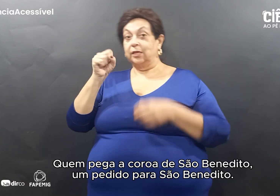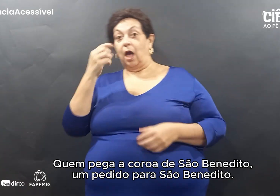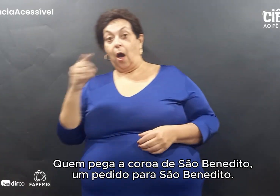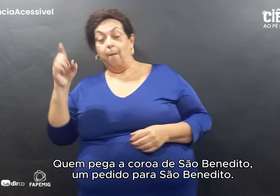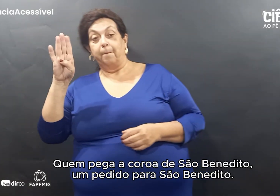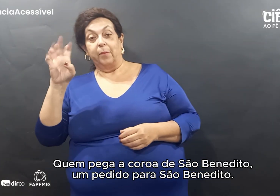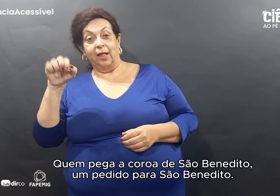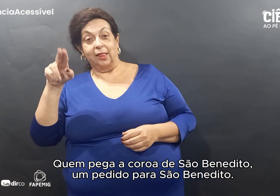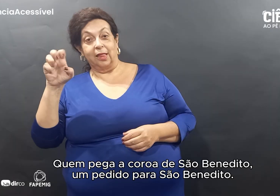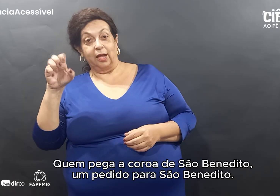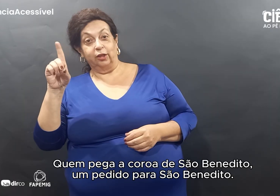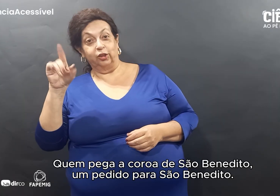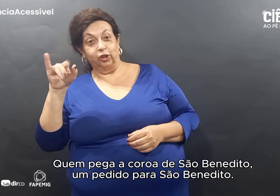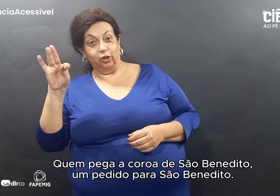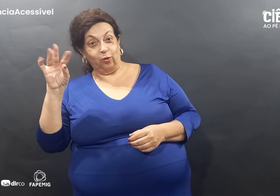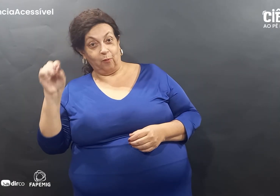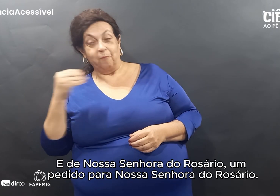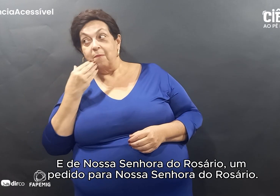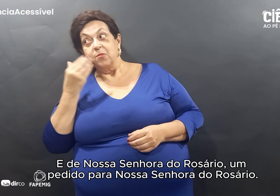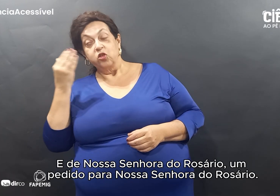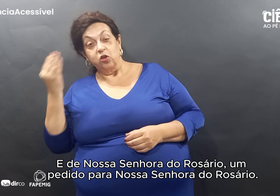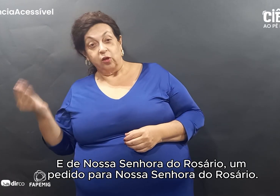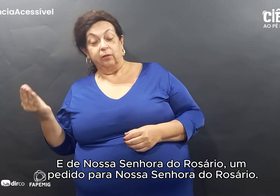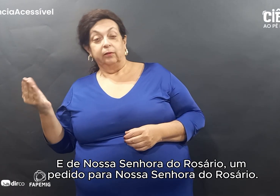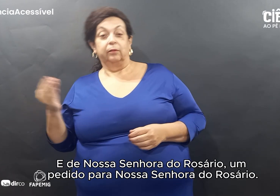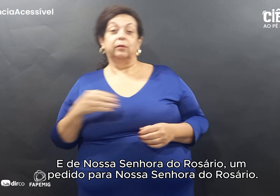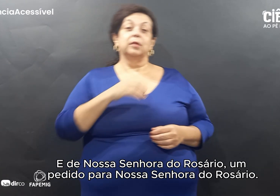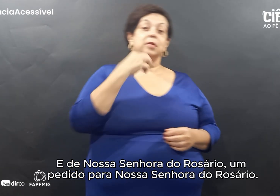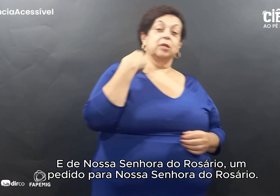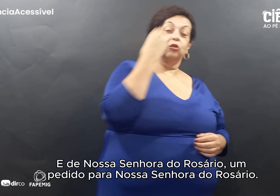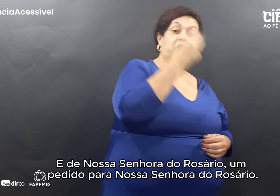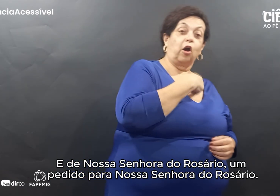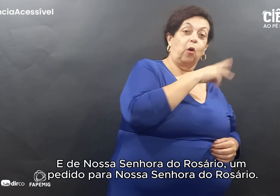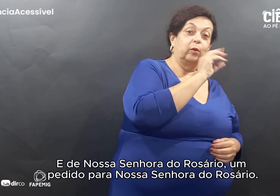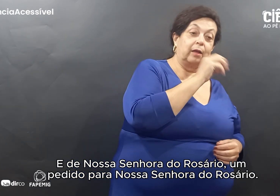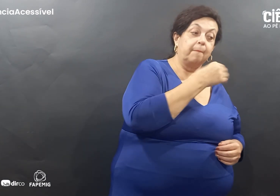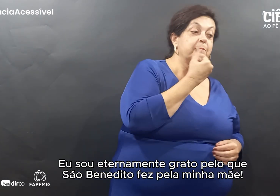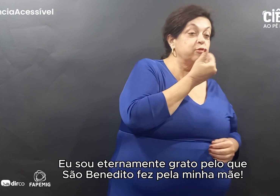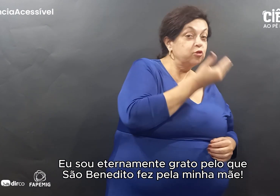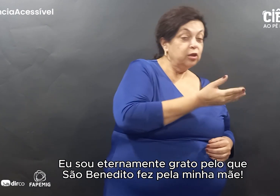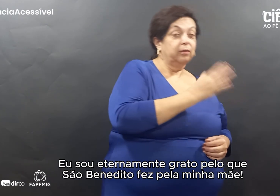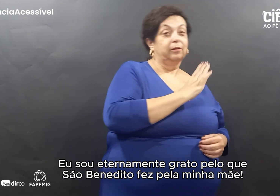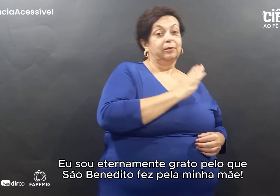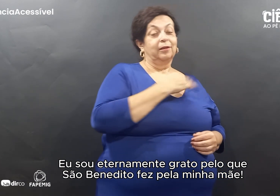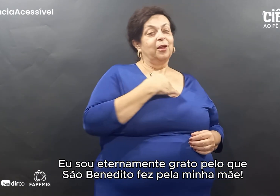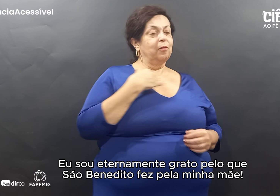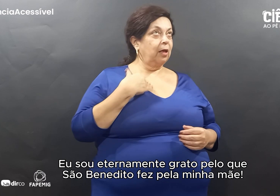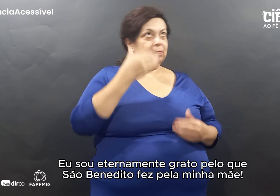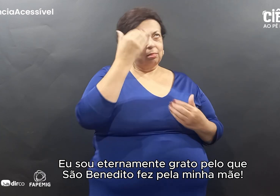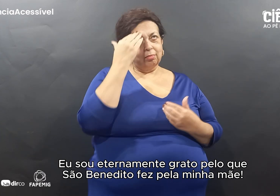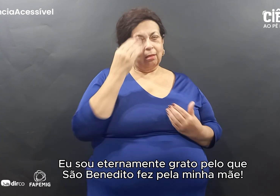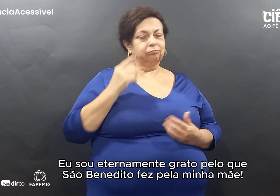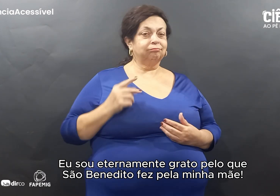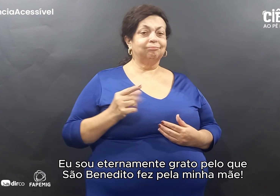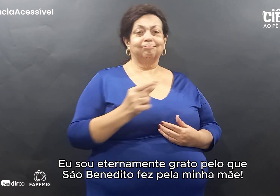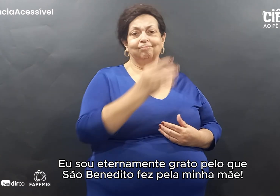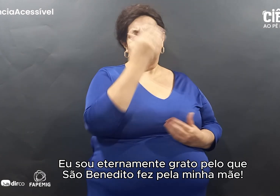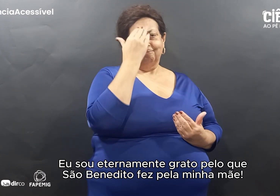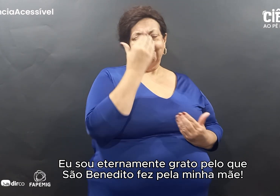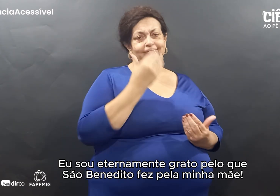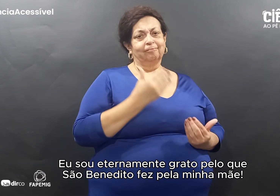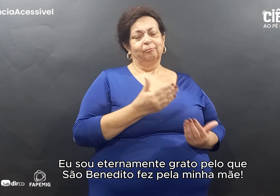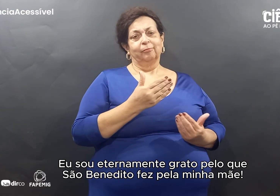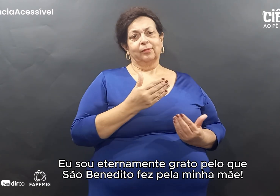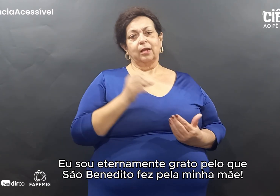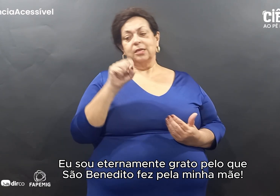Benedito, um pedido para São Benedito. E de Nossa Senhora do Rosário, um pedido para Nossa Senhora do Rosário. Eu sou eternamente grato pelo